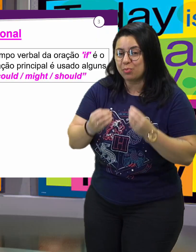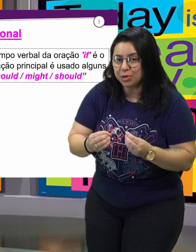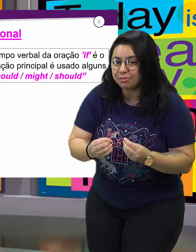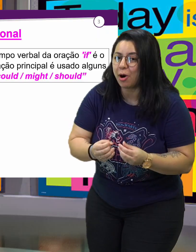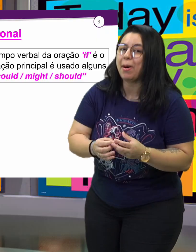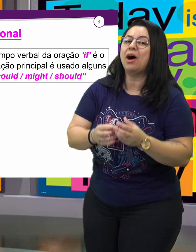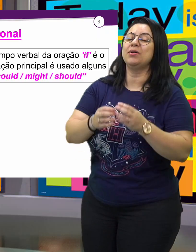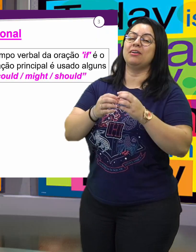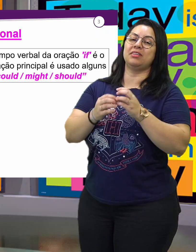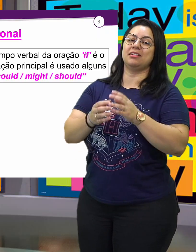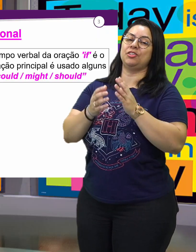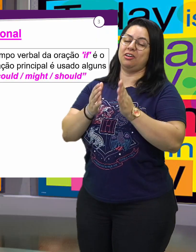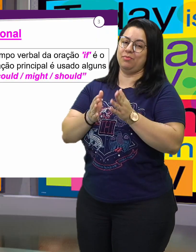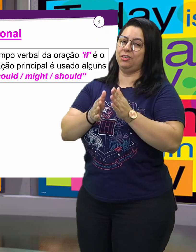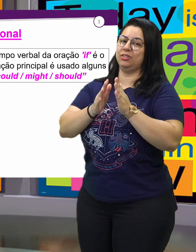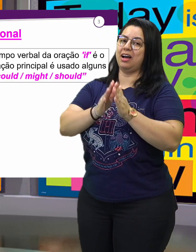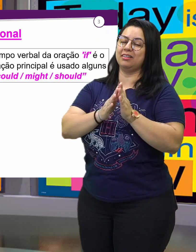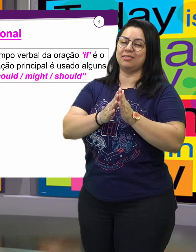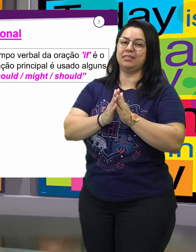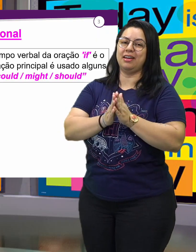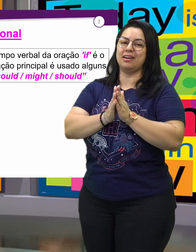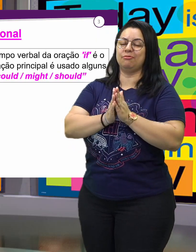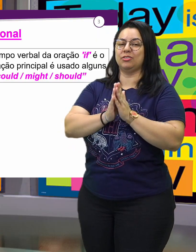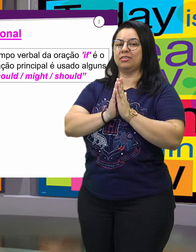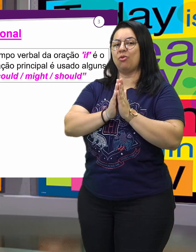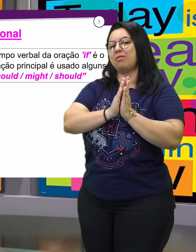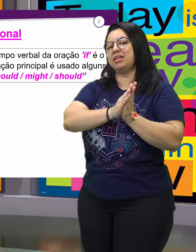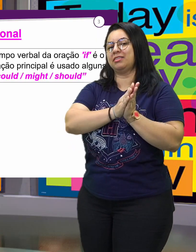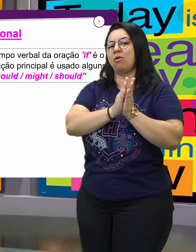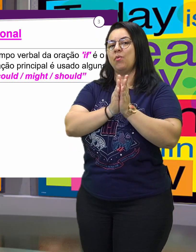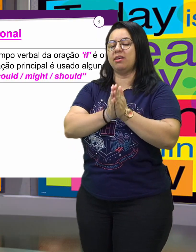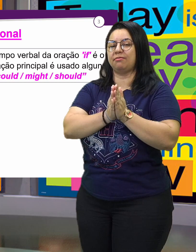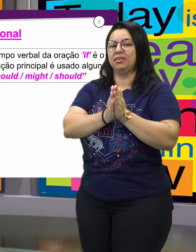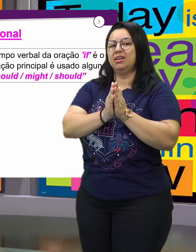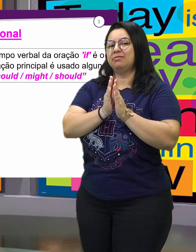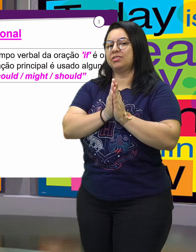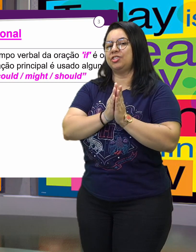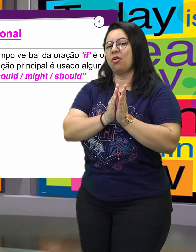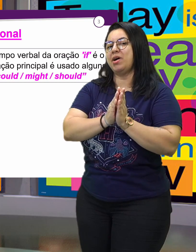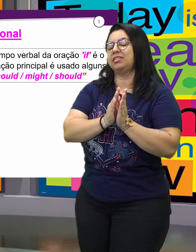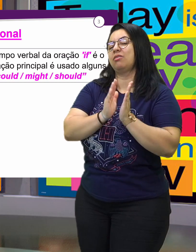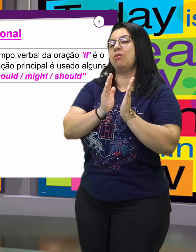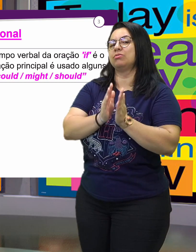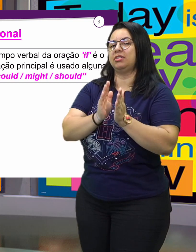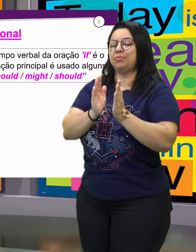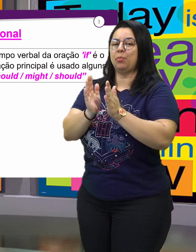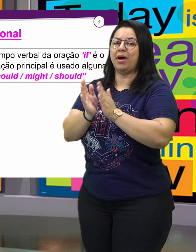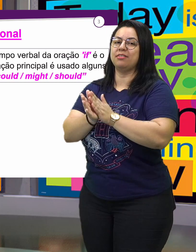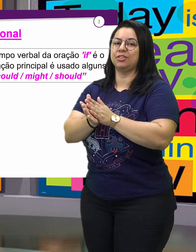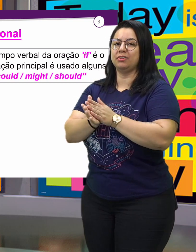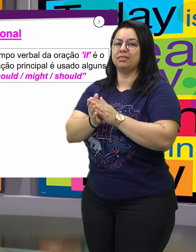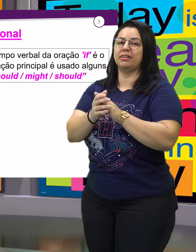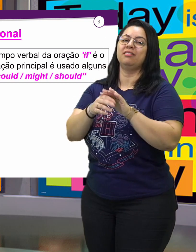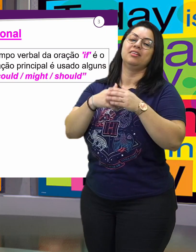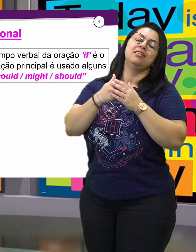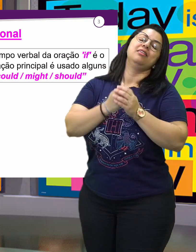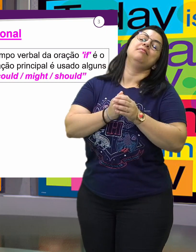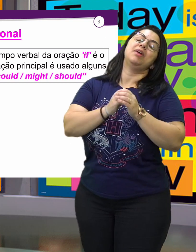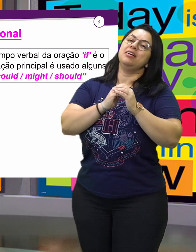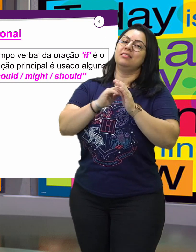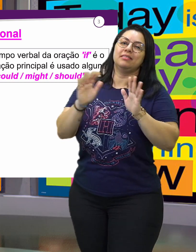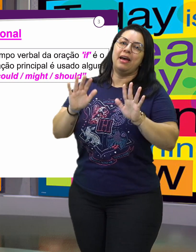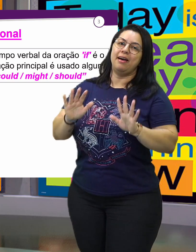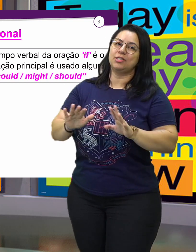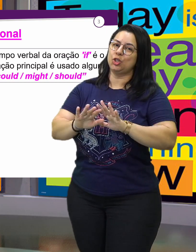muito, muito, muito formal e é usada geralmente na questão literária. Você não começa com o if. Você já começa com simple past ali, né?